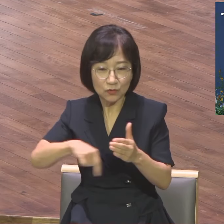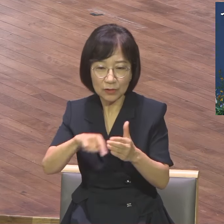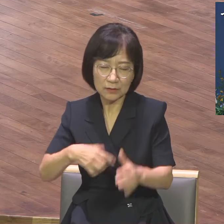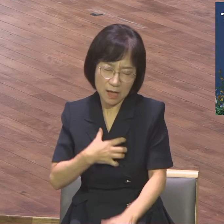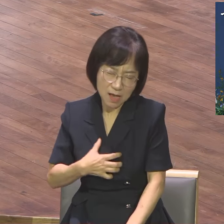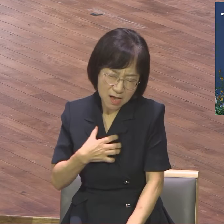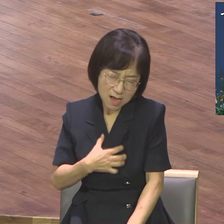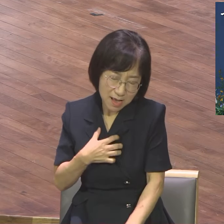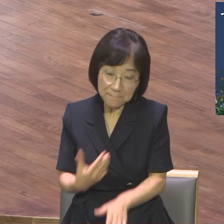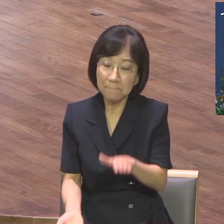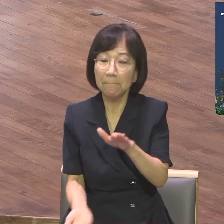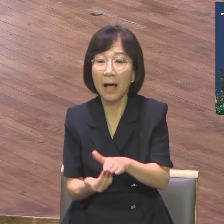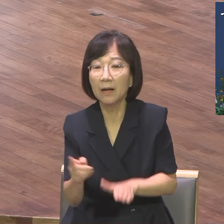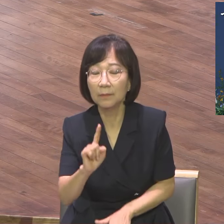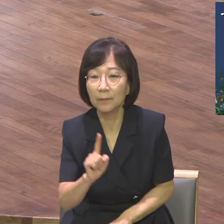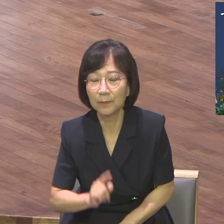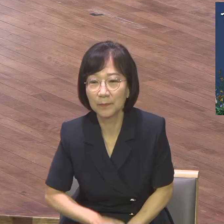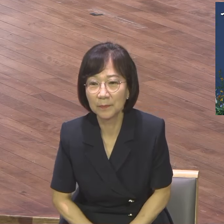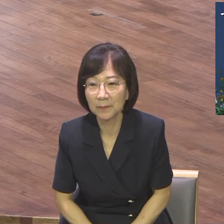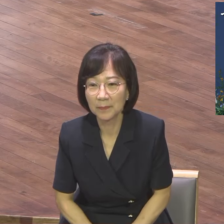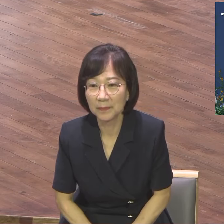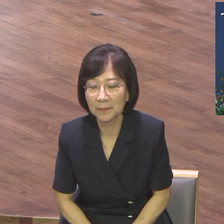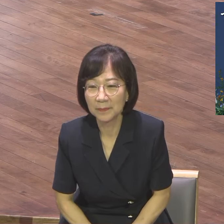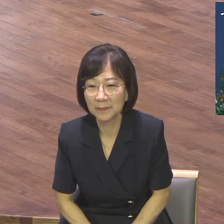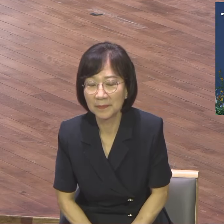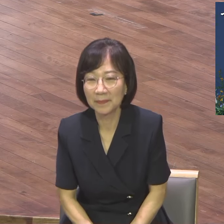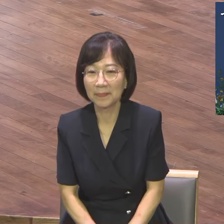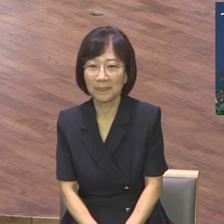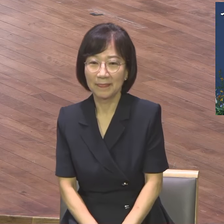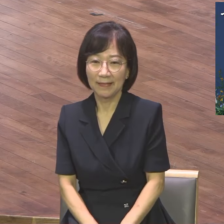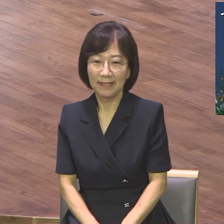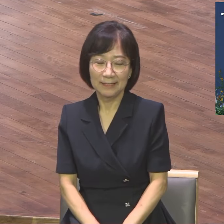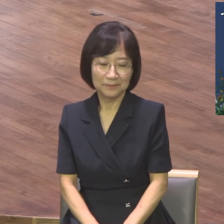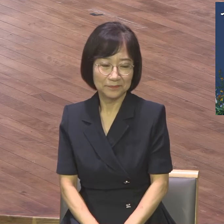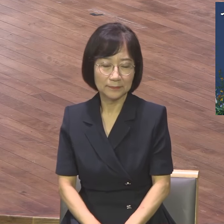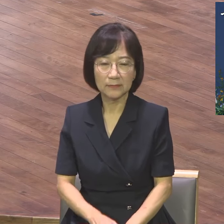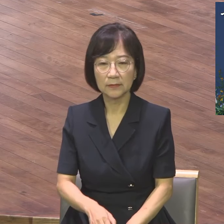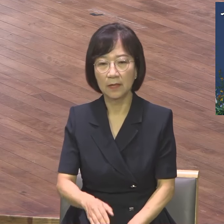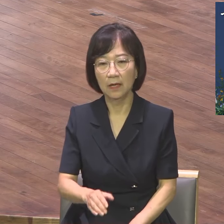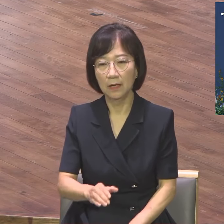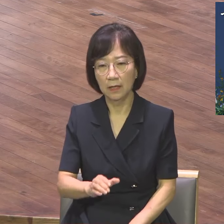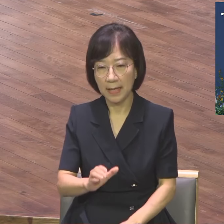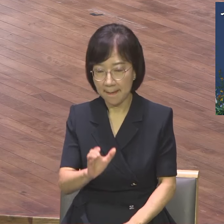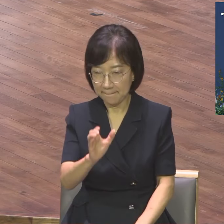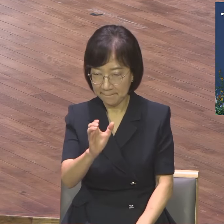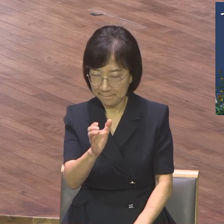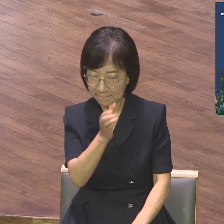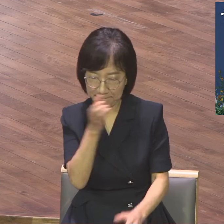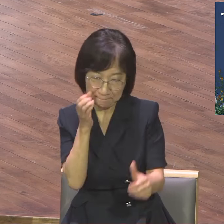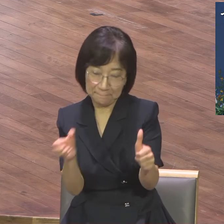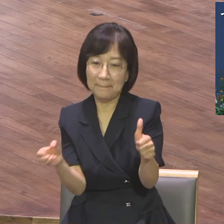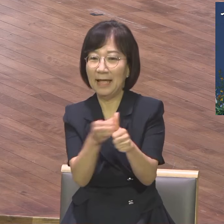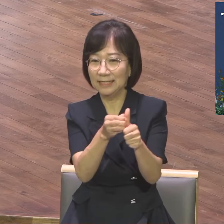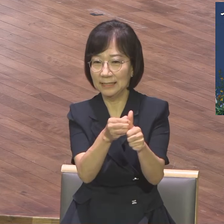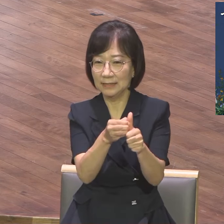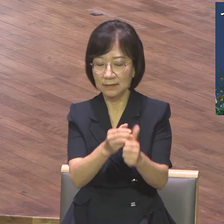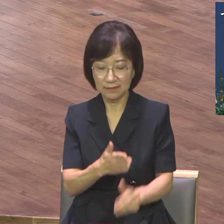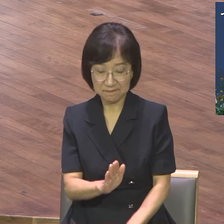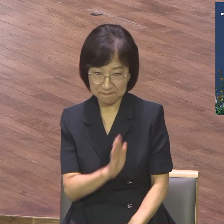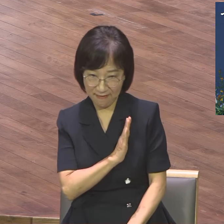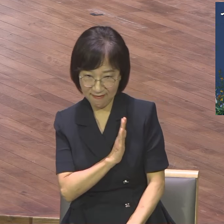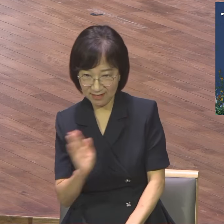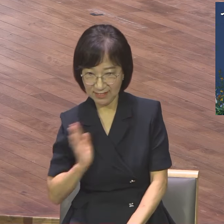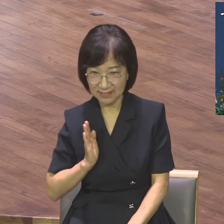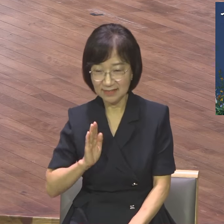심리적으로 힘들고 고통스러운 것 중에 하나가 바로 배신이지요. 배신.